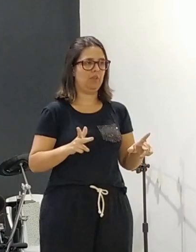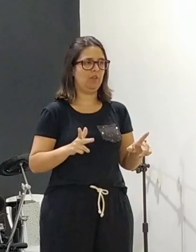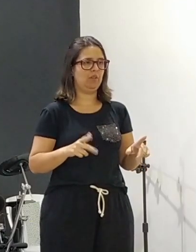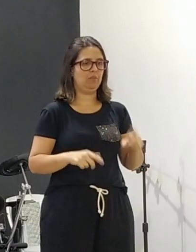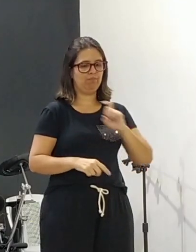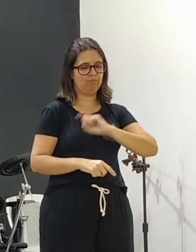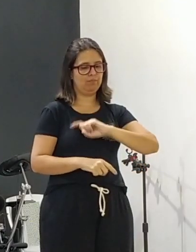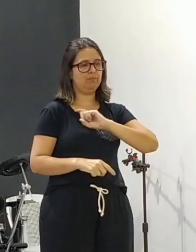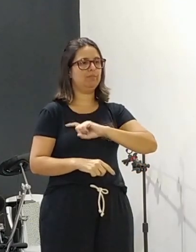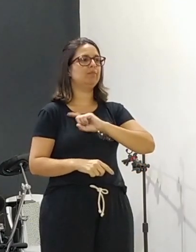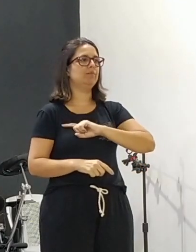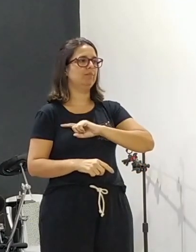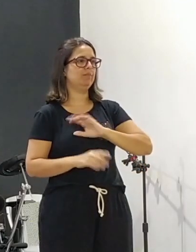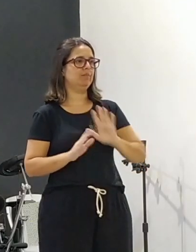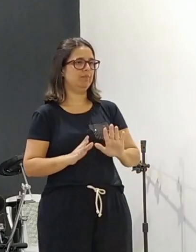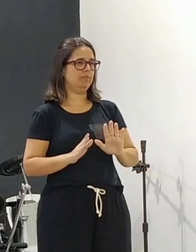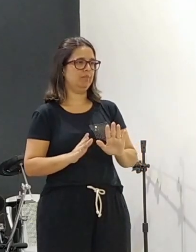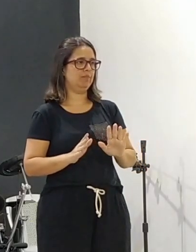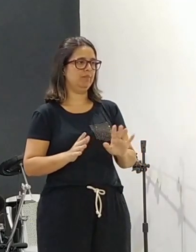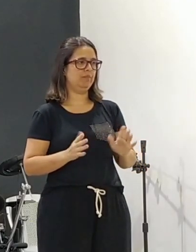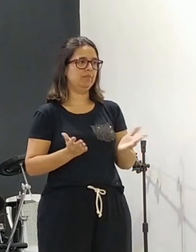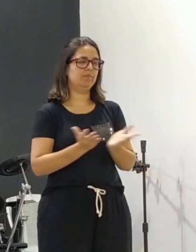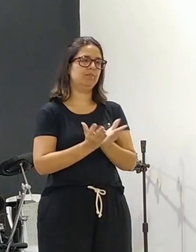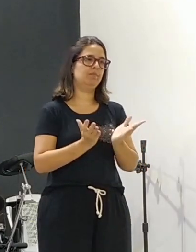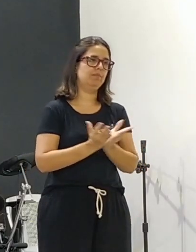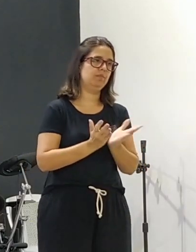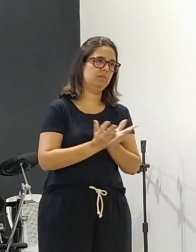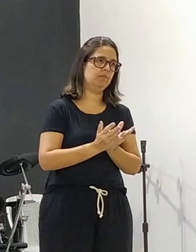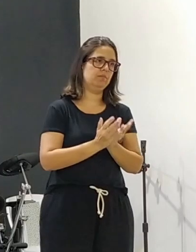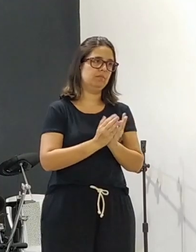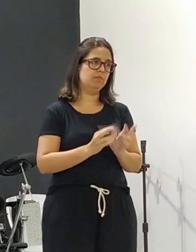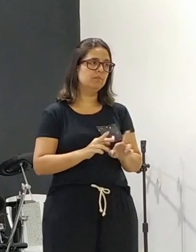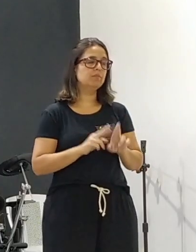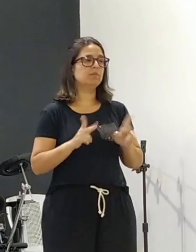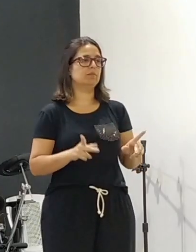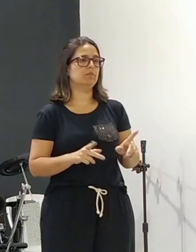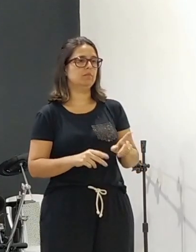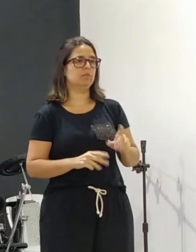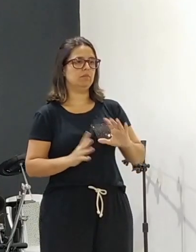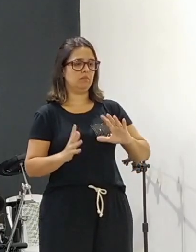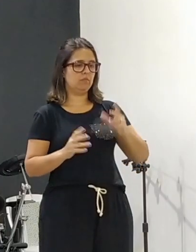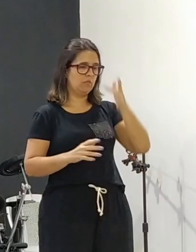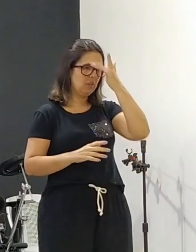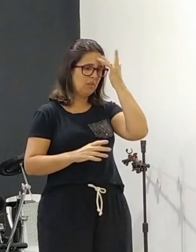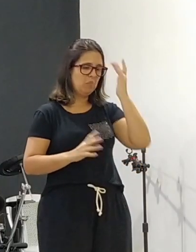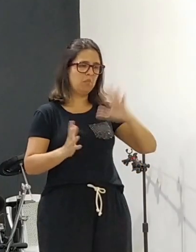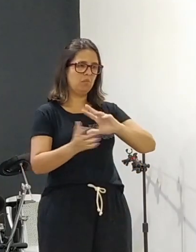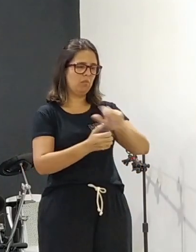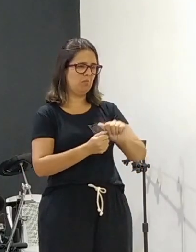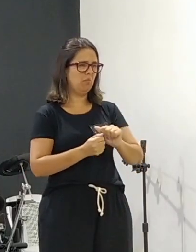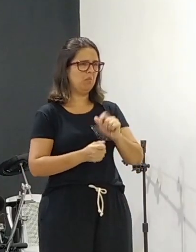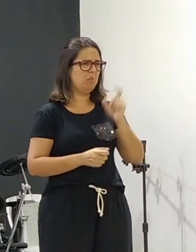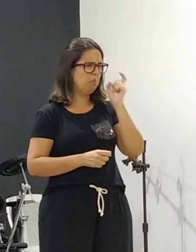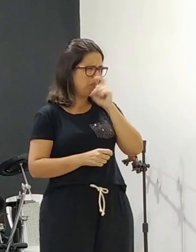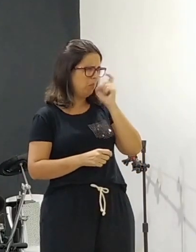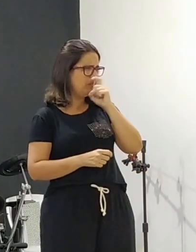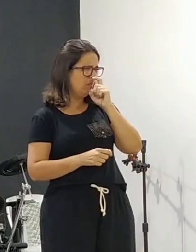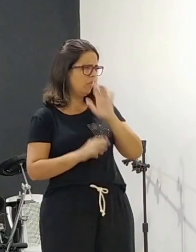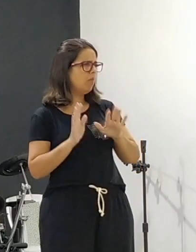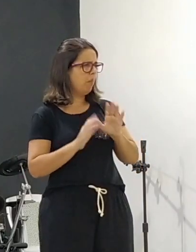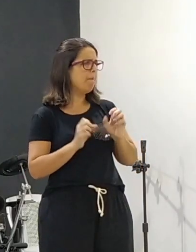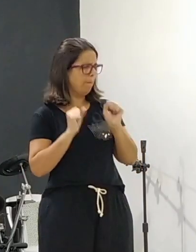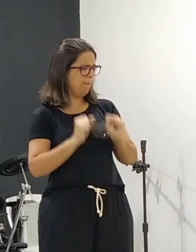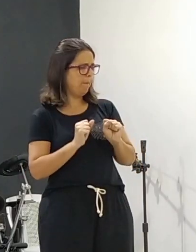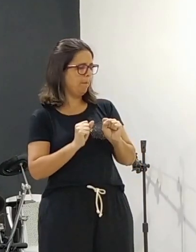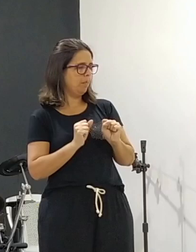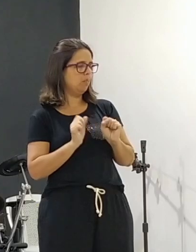tem que ser diferente. Amém? O mundo acha que mentir, de vez em quando até pode, mas a igreja tem